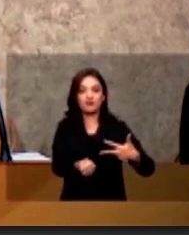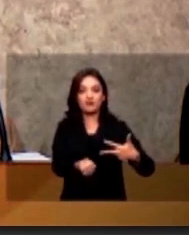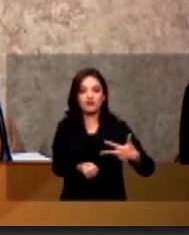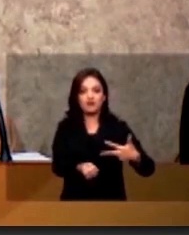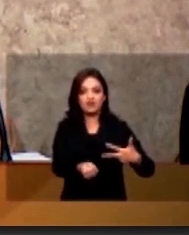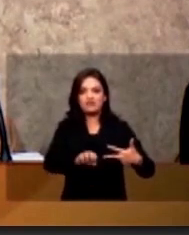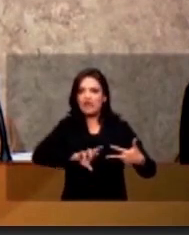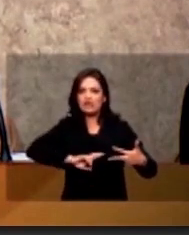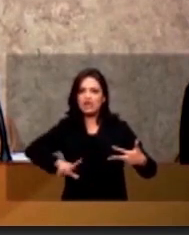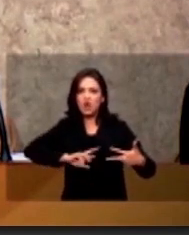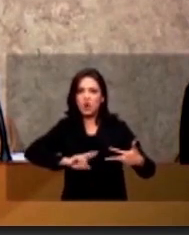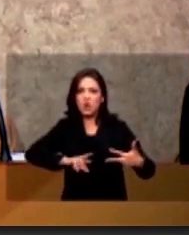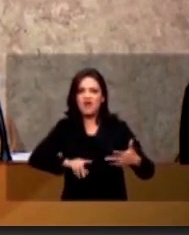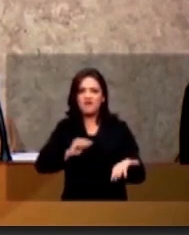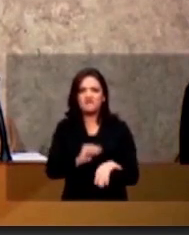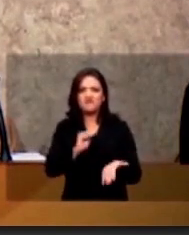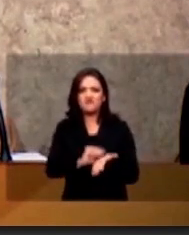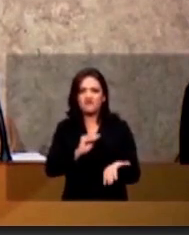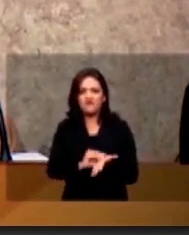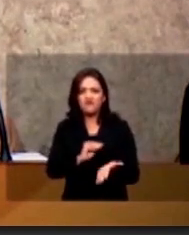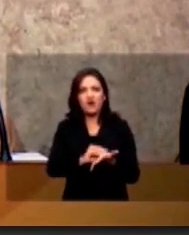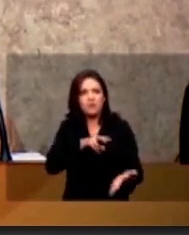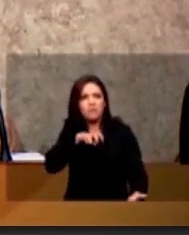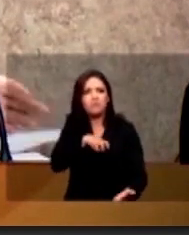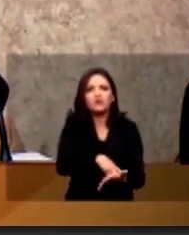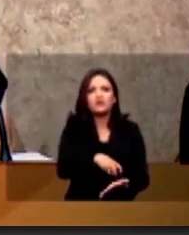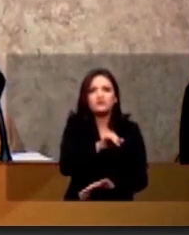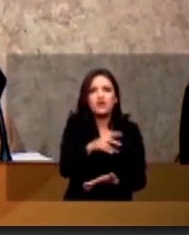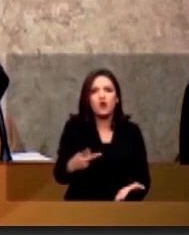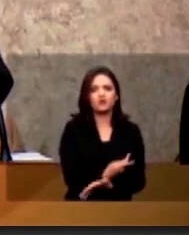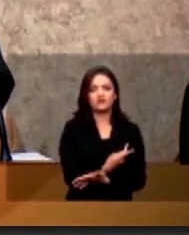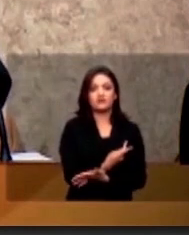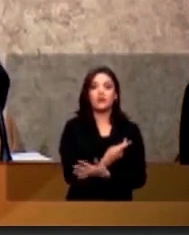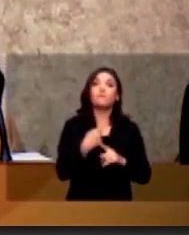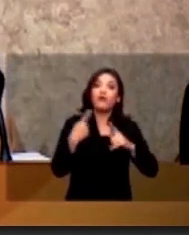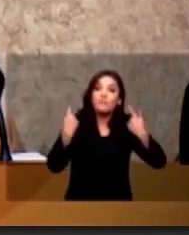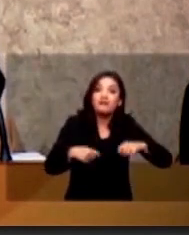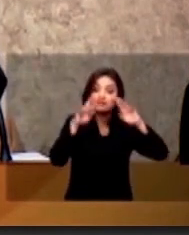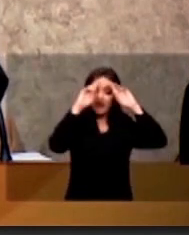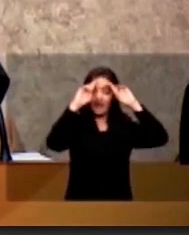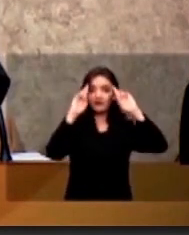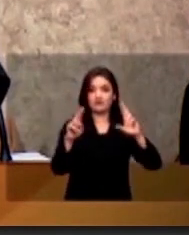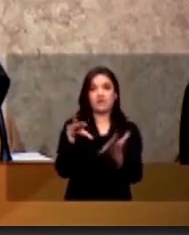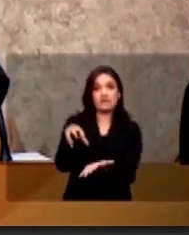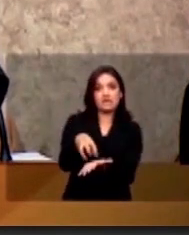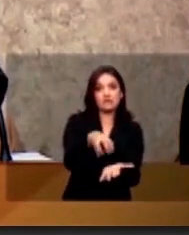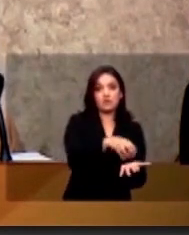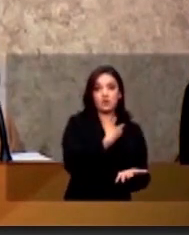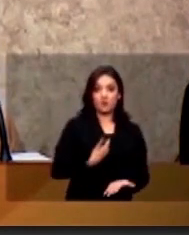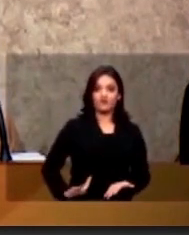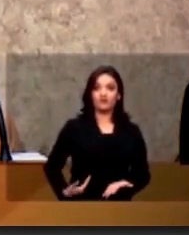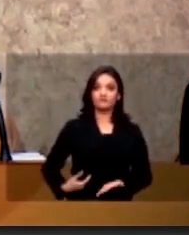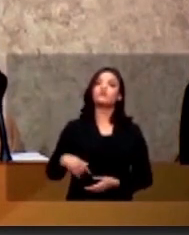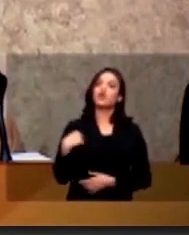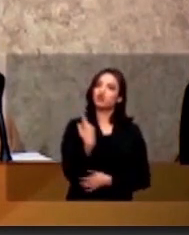de Atos que exorbitem o necessário respeito às instituições permanecemos